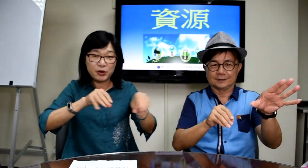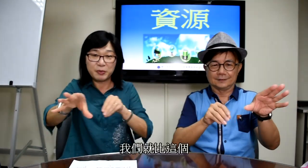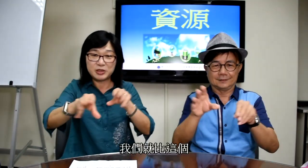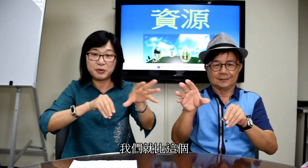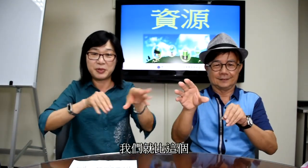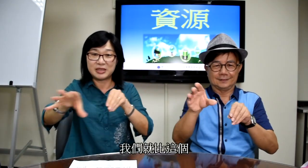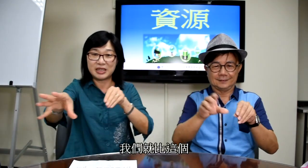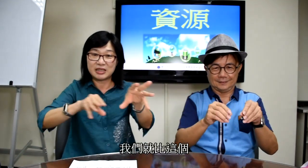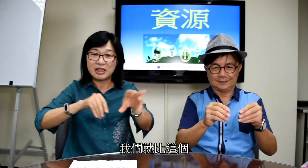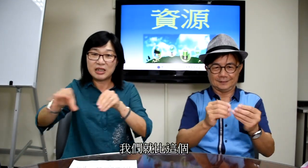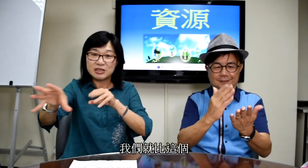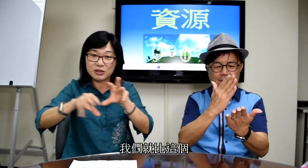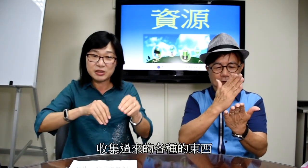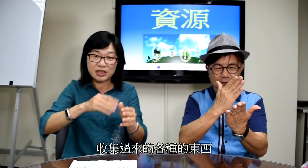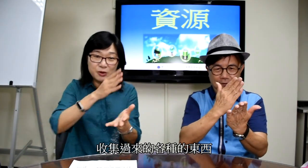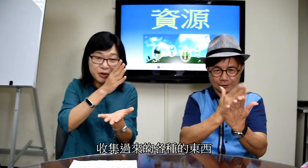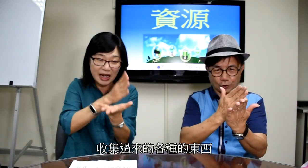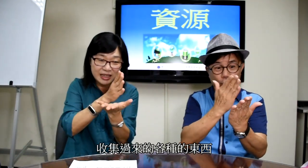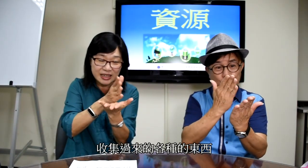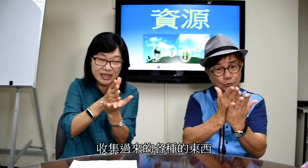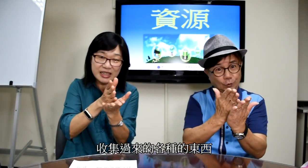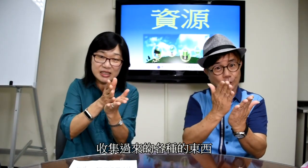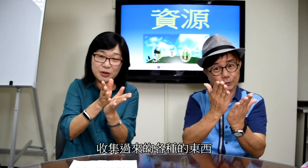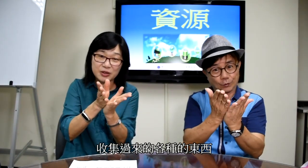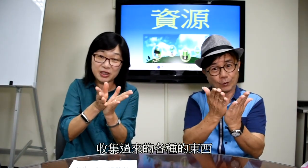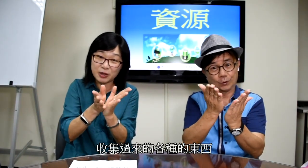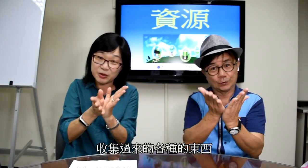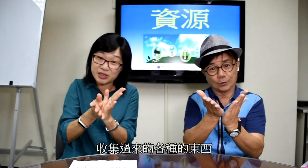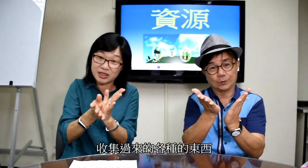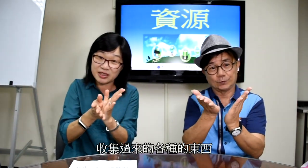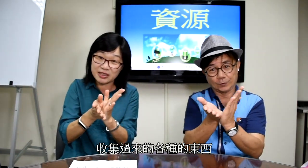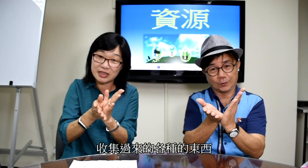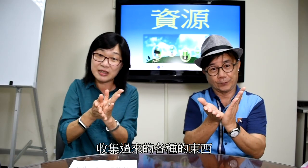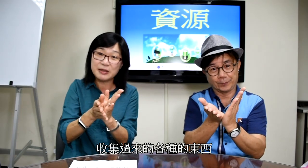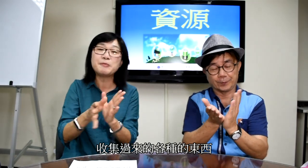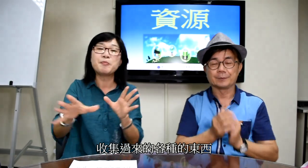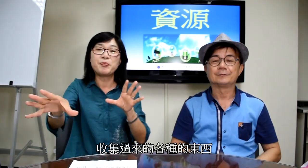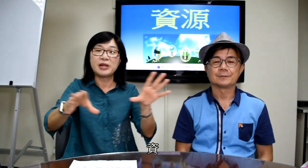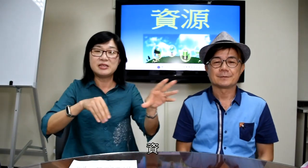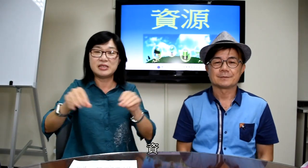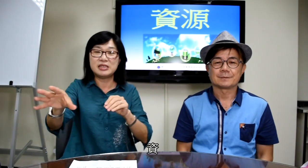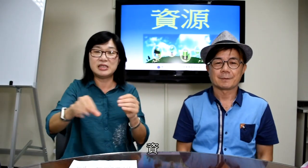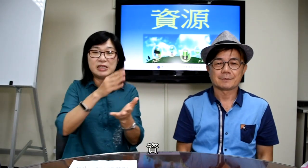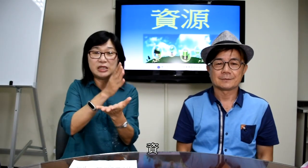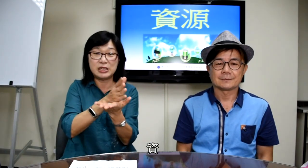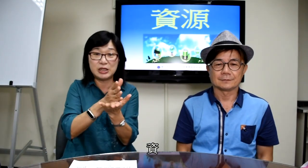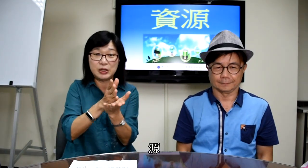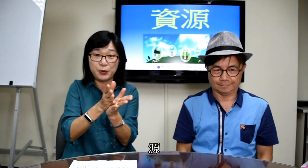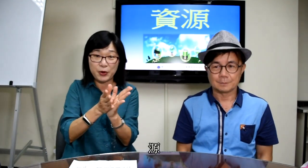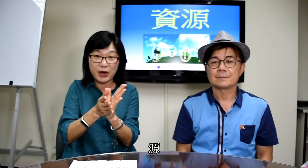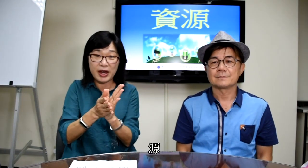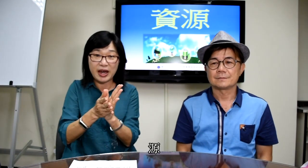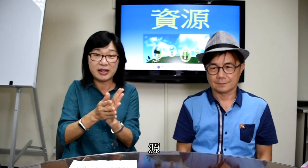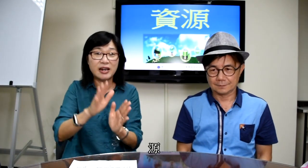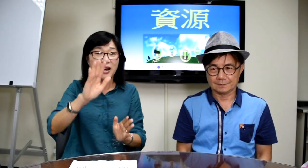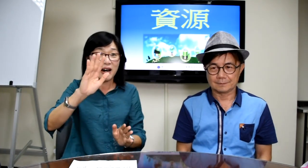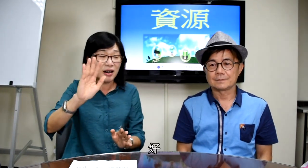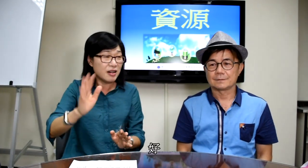们就比这个收集过来的各种的东西资源。好，但